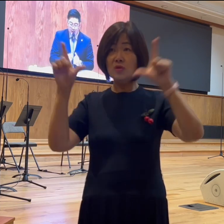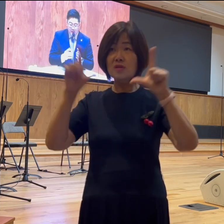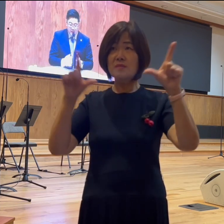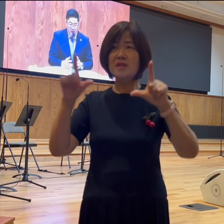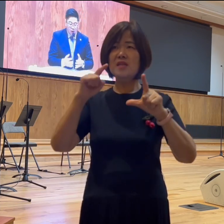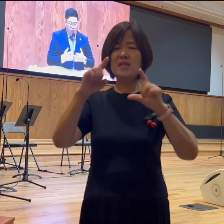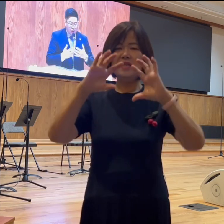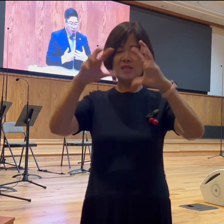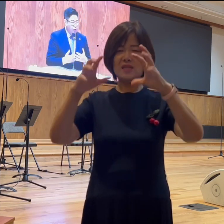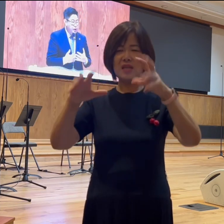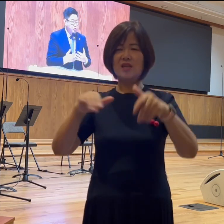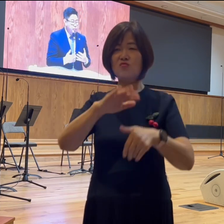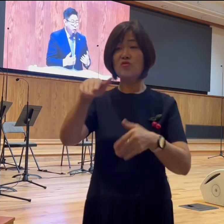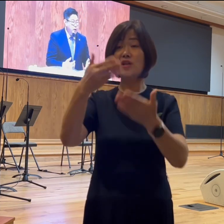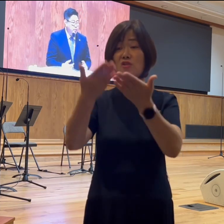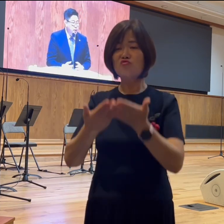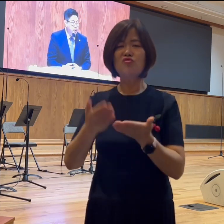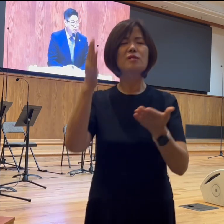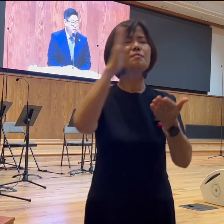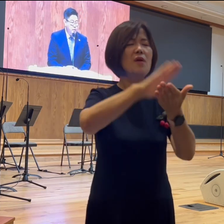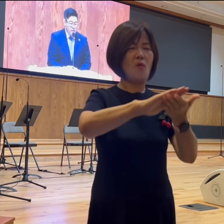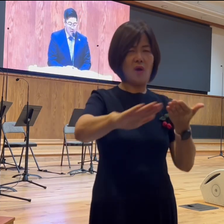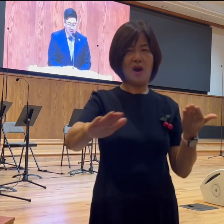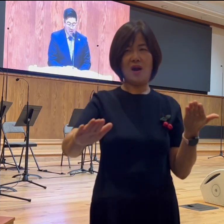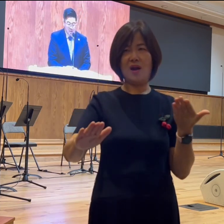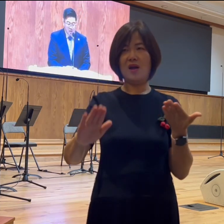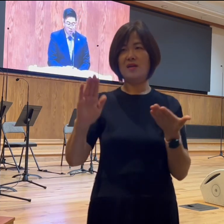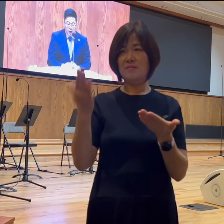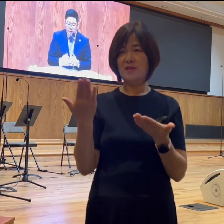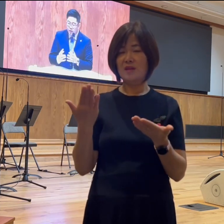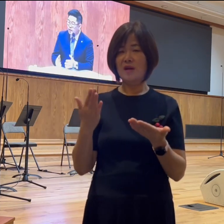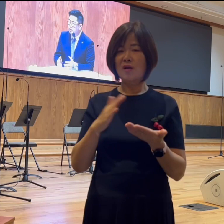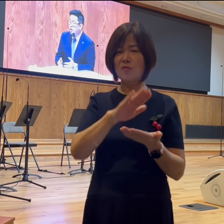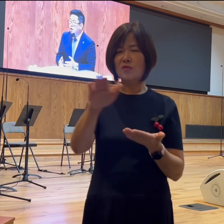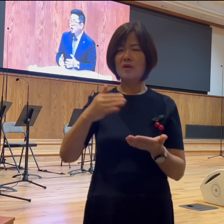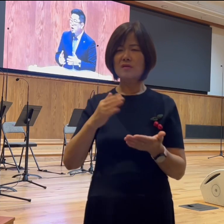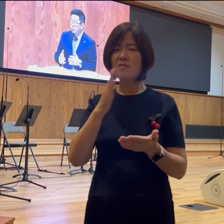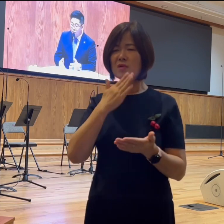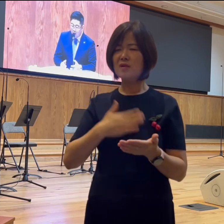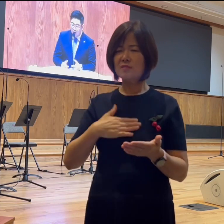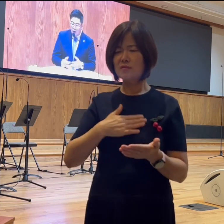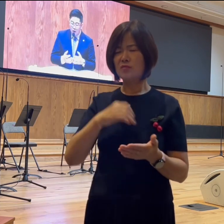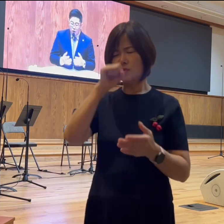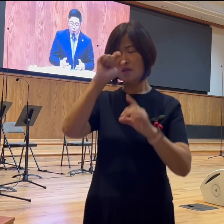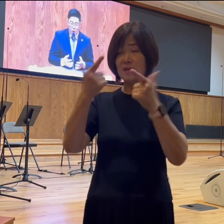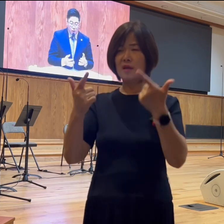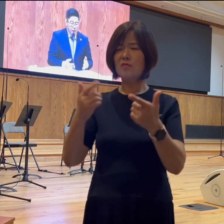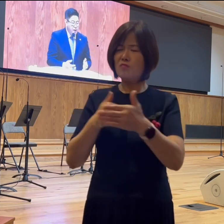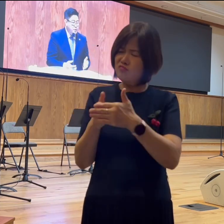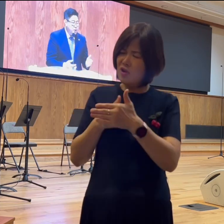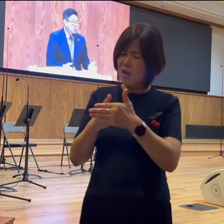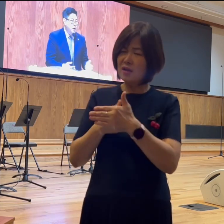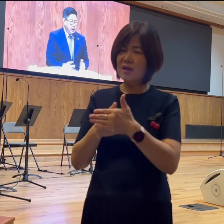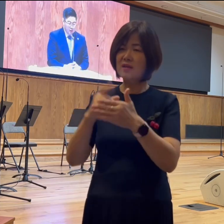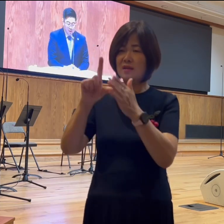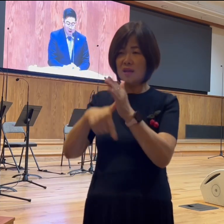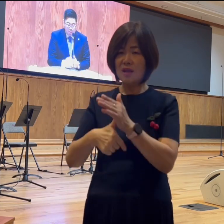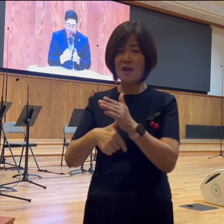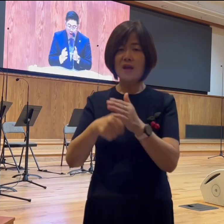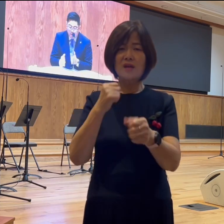이 세상이 우리에게 건네주는 평안입니다. 우리가 스트레스와 불안의 요소를 피해서